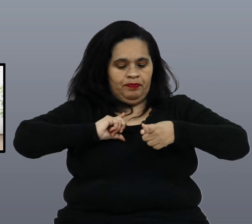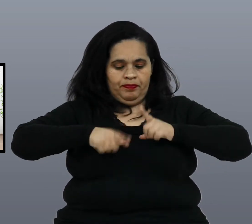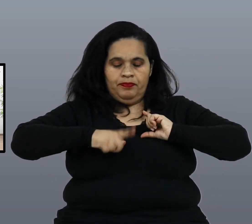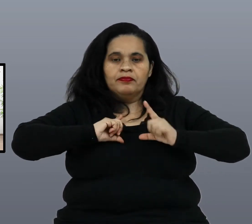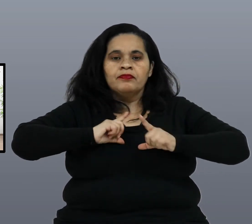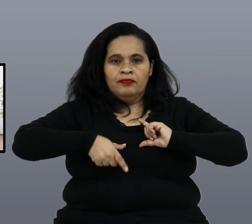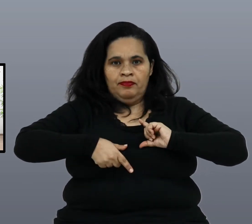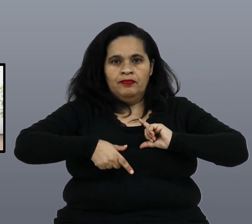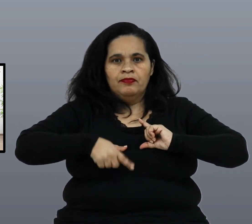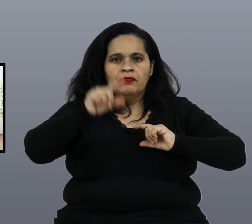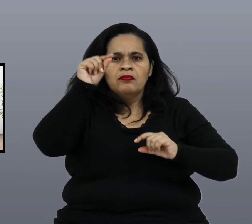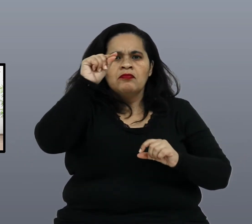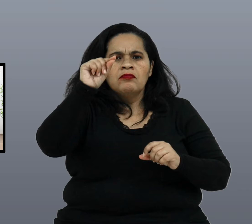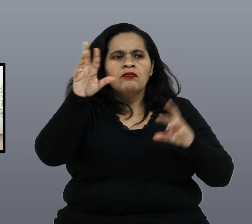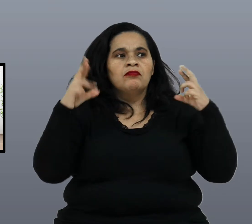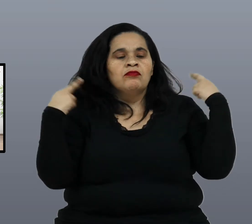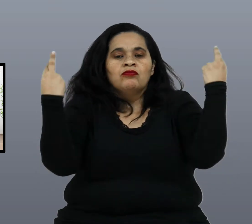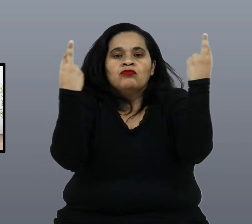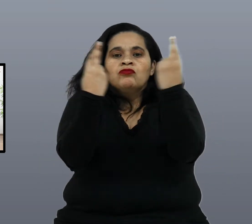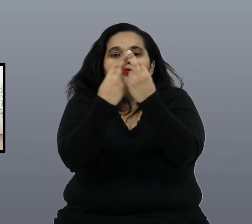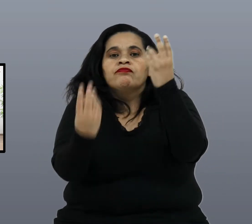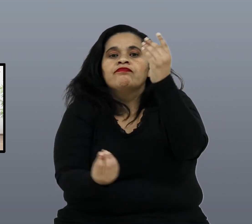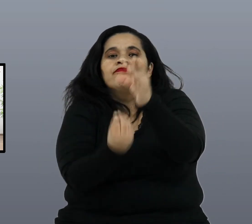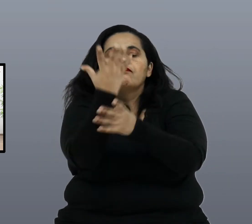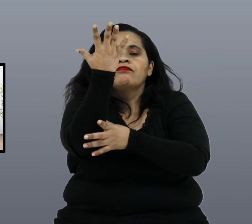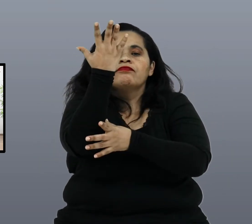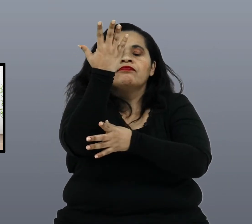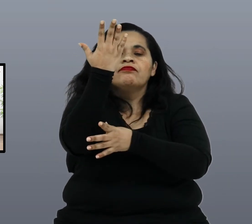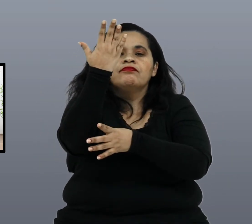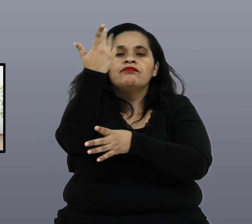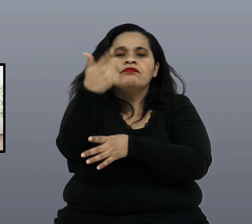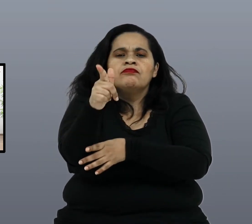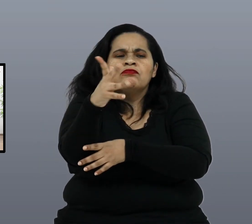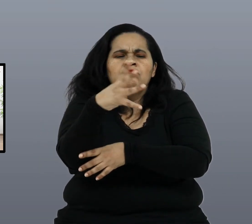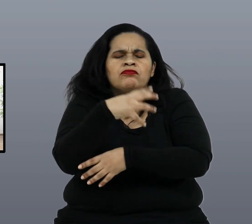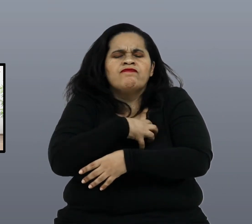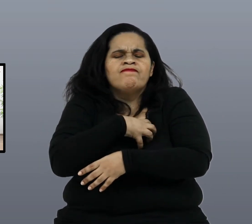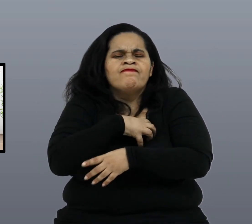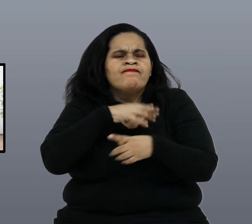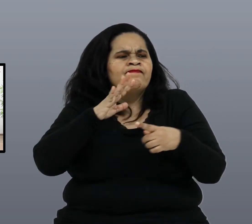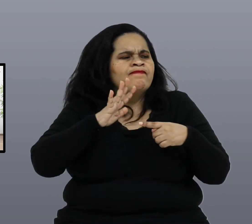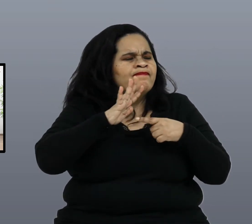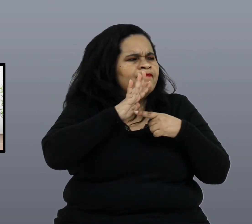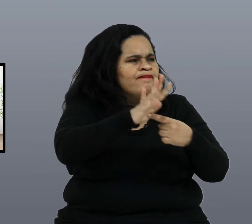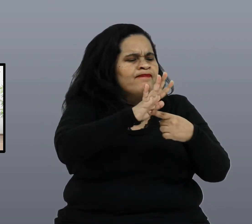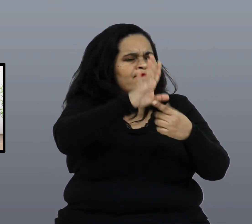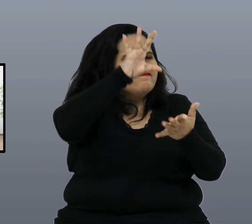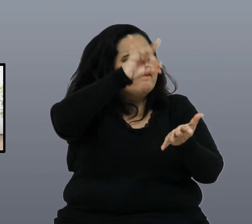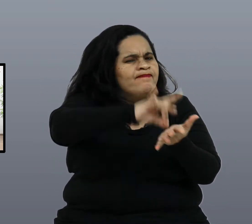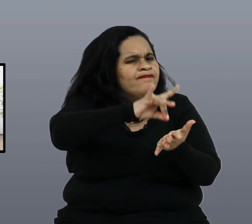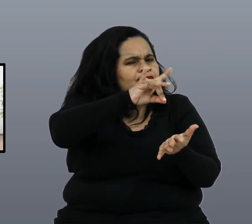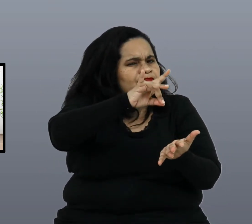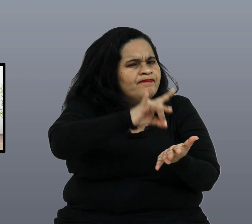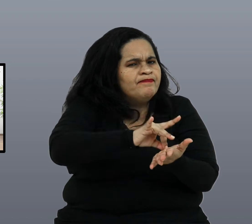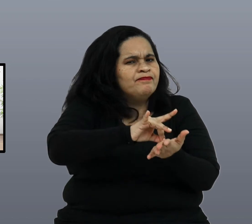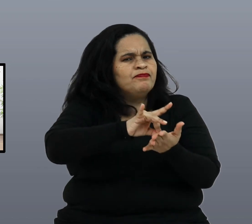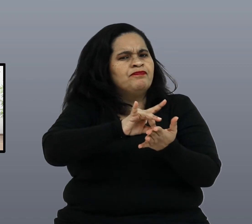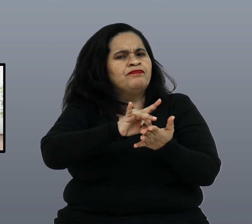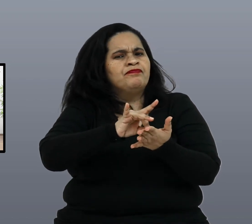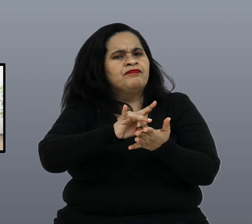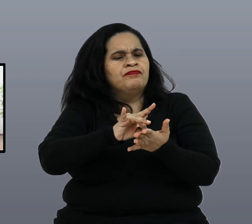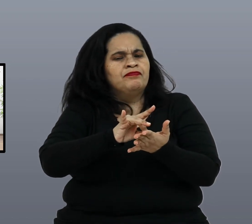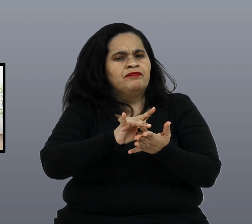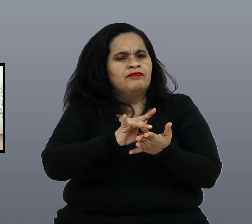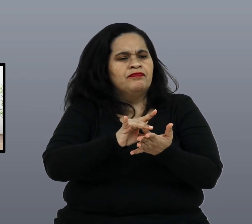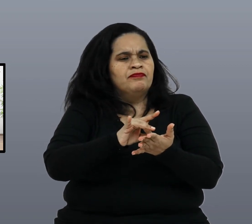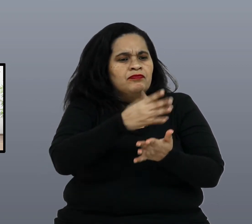próximos reinos que sucederão e que, de alguma forma, continuarão oprimindo ou que estarão tendo domínio sobre